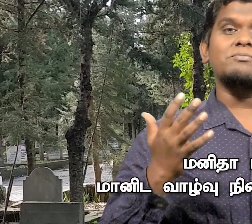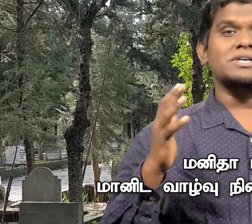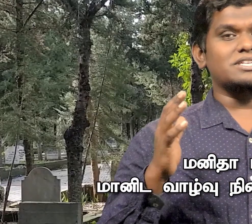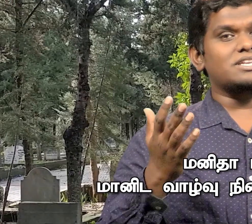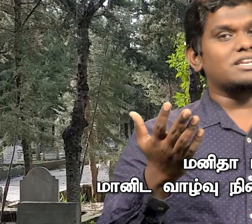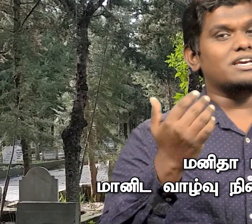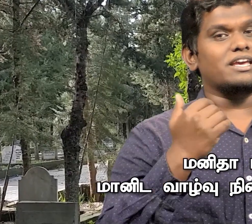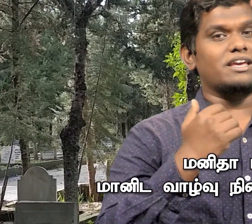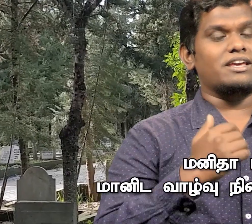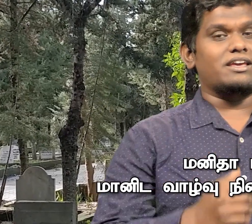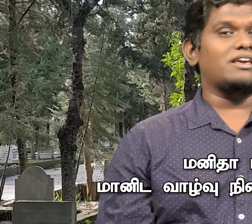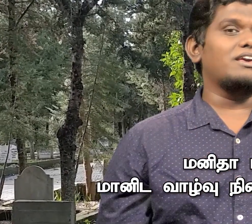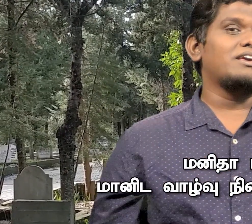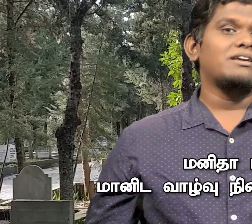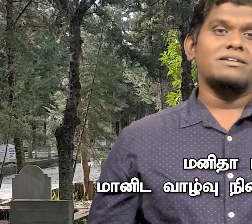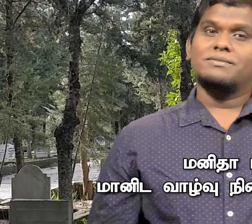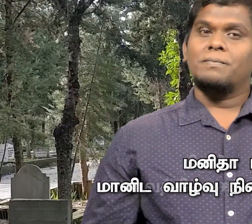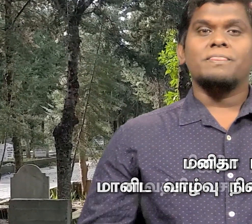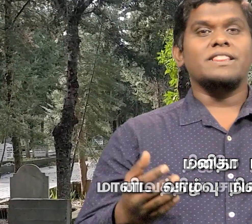வாழ்வு நிலைப்பதில்லையே